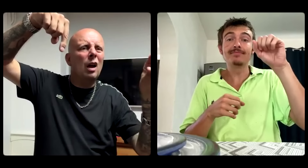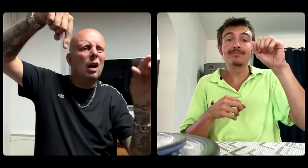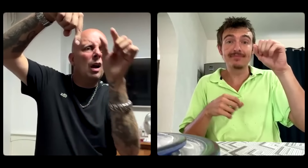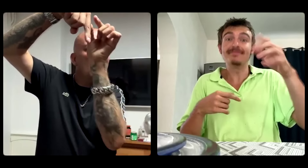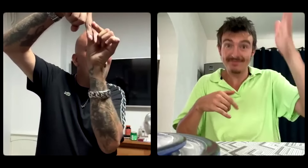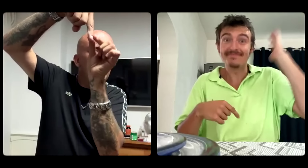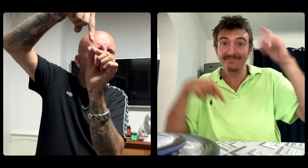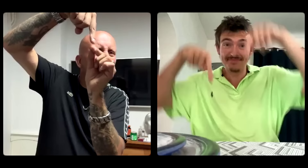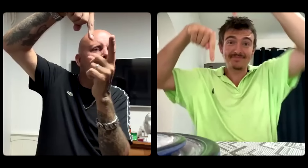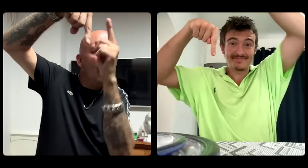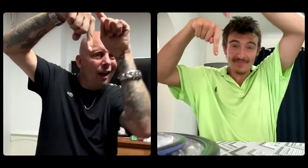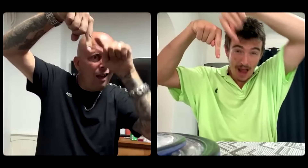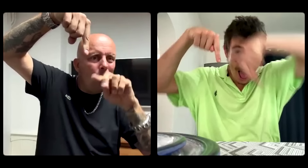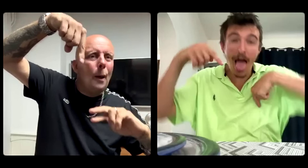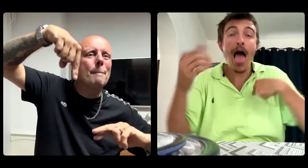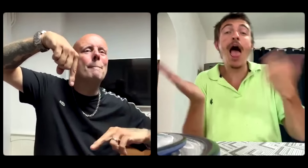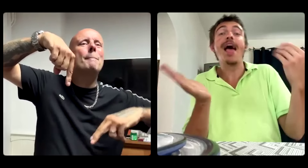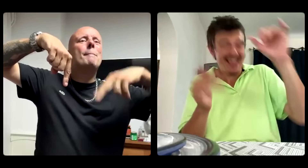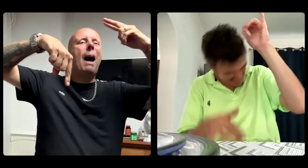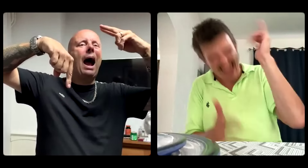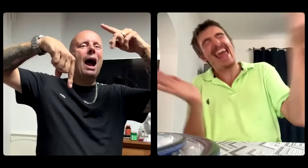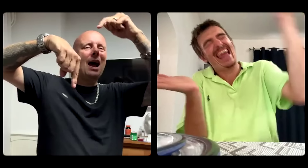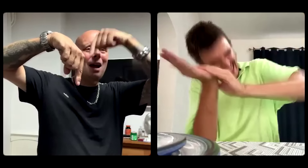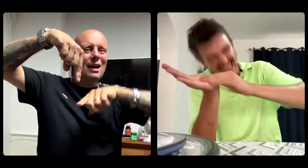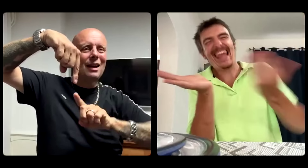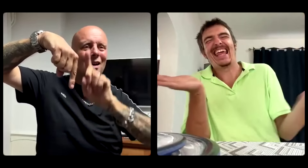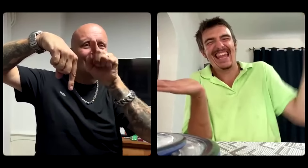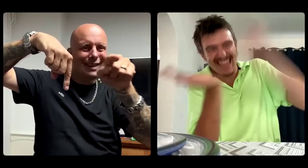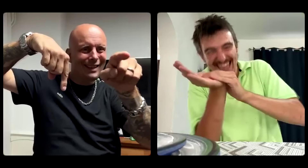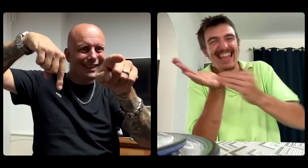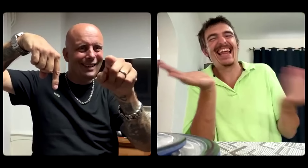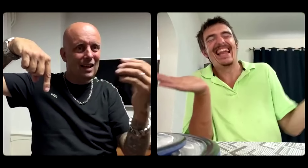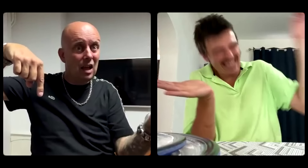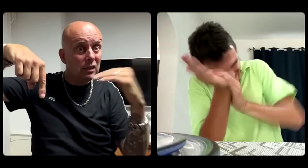Ik lach hier niet uit. Ik lach hier niet uit, hoor.